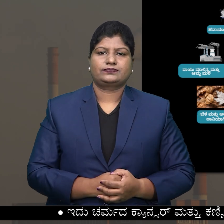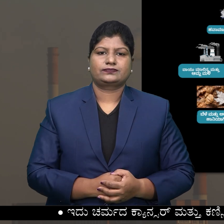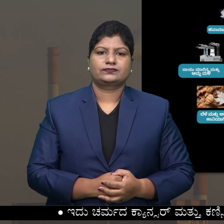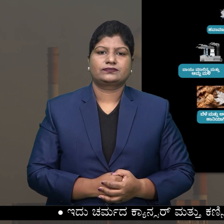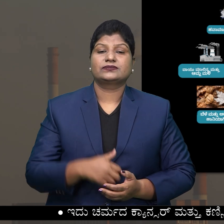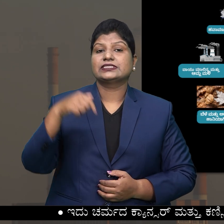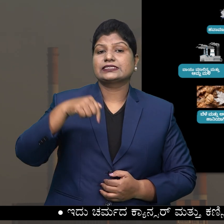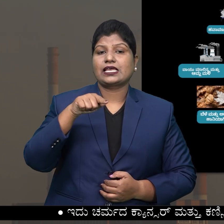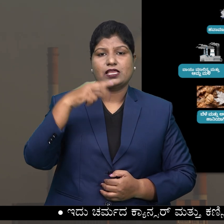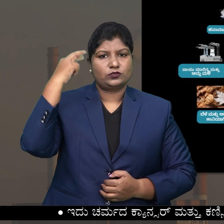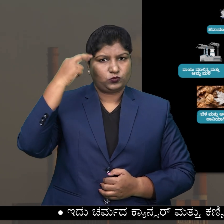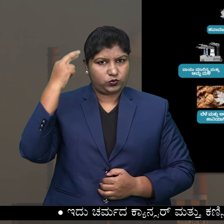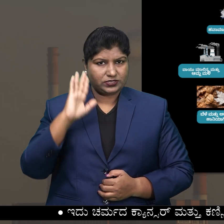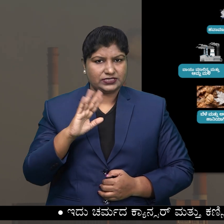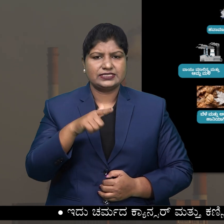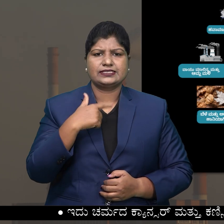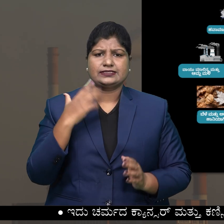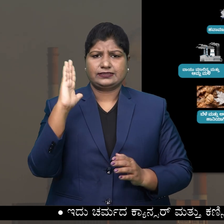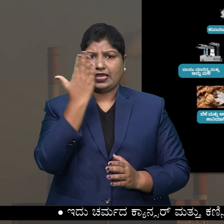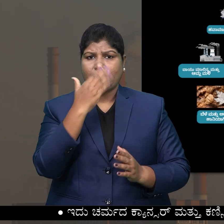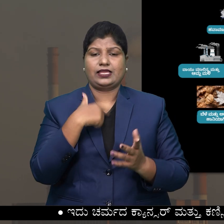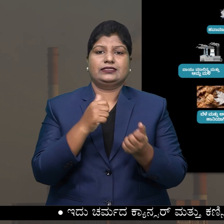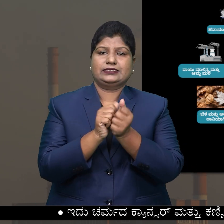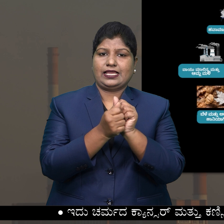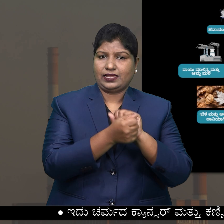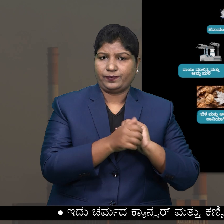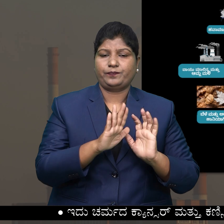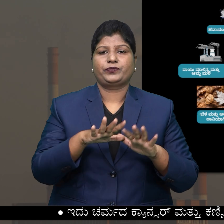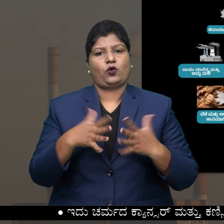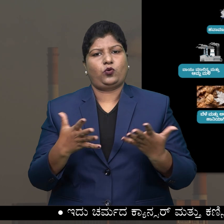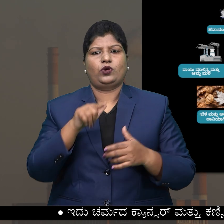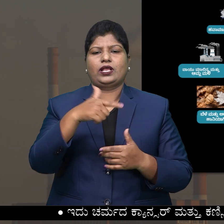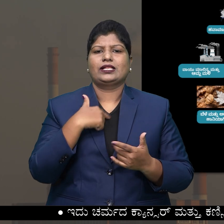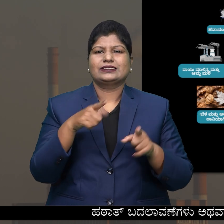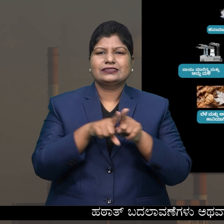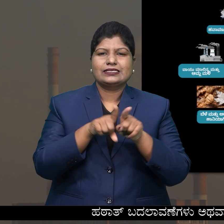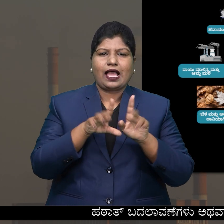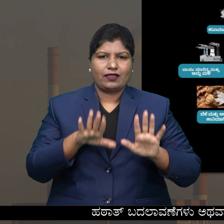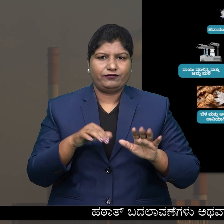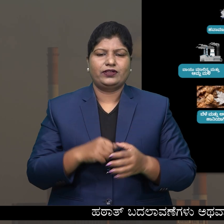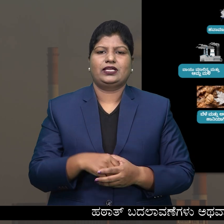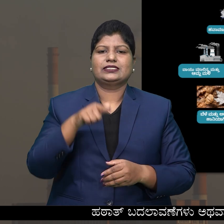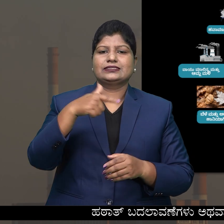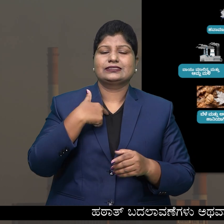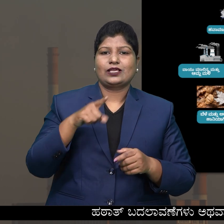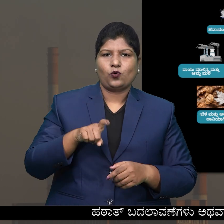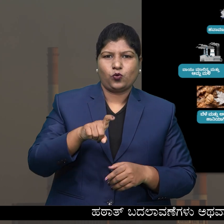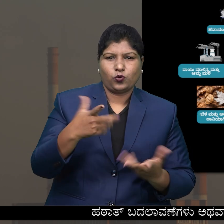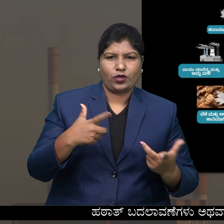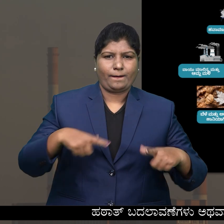ಇದು ಚರ್ಮದ ಕ್ಯಾನ್ಸರ್ ಮತ್ತು ಕಣ್ಣಿನ ಪೊರೆಗಳ ಸಂಭವವನ್ನ ಹೆಚ್ಚಿಸುವ ಜೀವಿಗಳಲ್ಲಿ ಹಠಾತ್ ಬದಲಾವಣೆಗಳು ಅಥವಾ ರೂಪಾಂತರಗಳನ್ನ